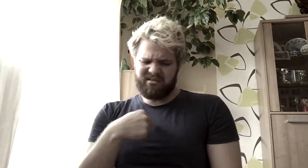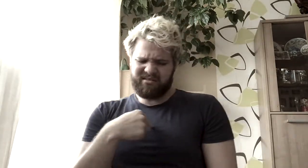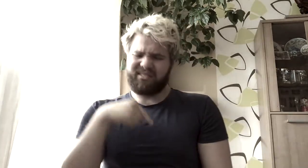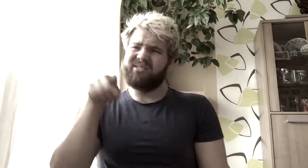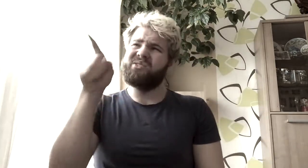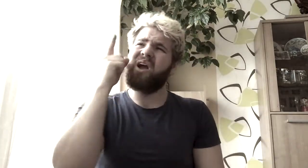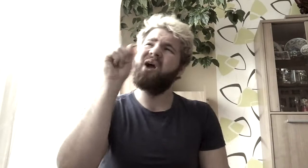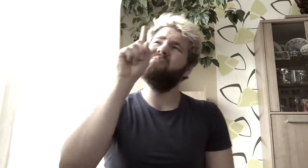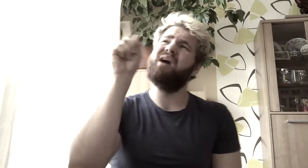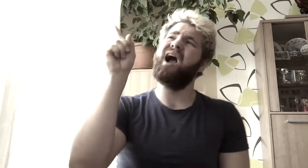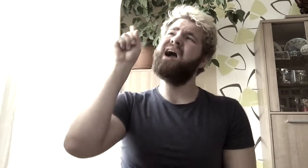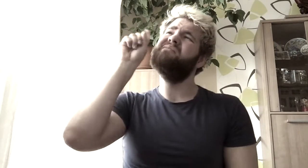Yaşlarıma